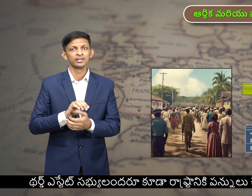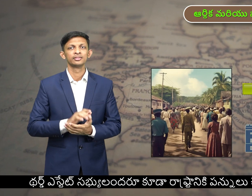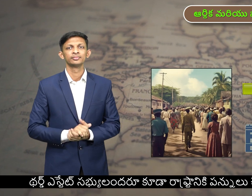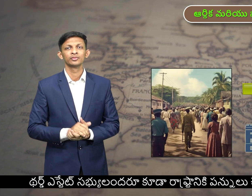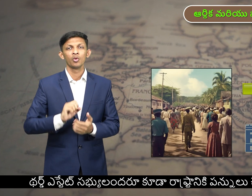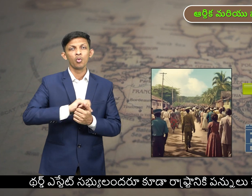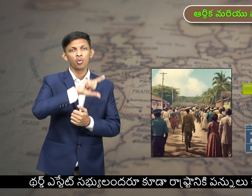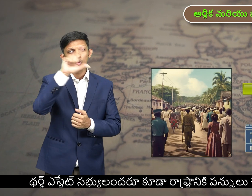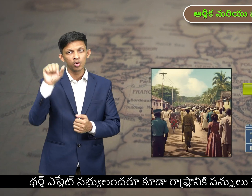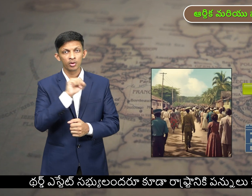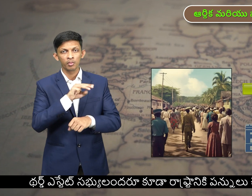పన్నులు చెల్లించాల్సి వచ్చింది.